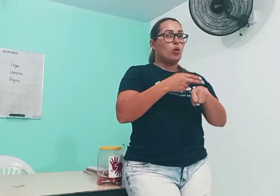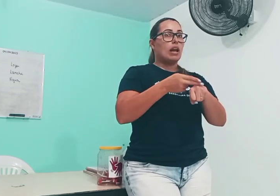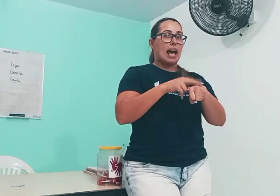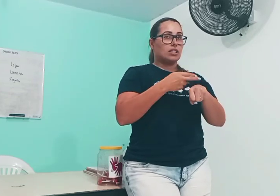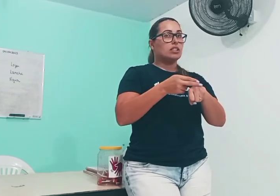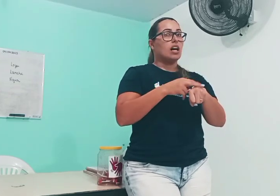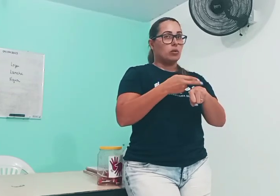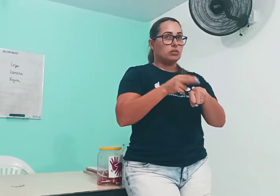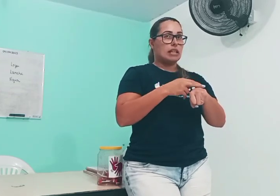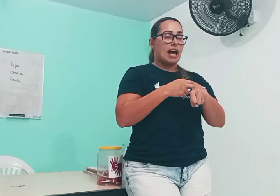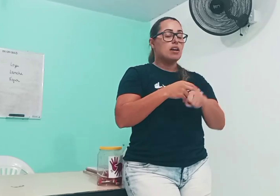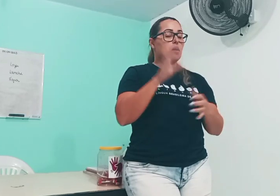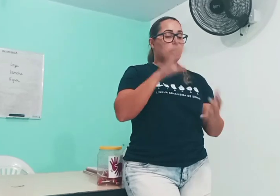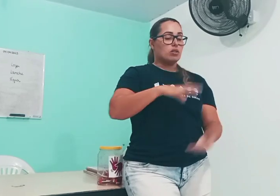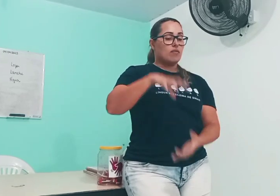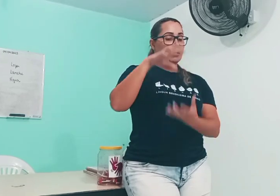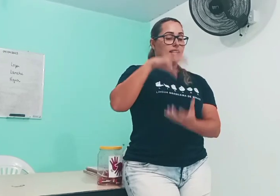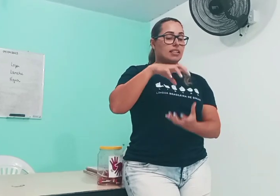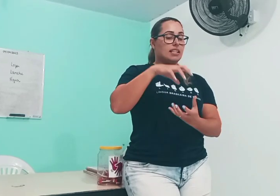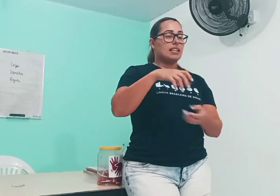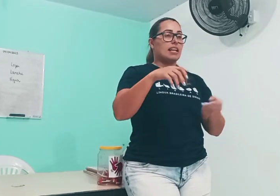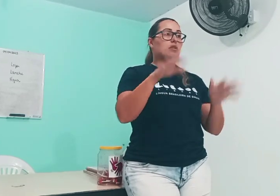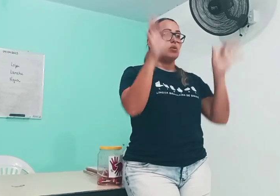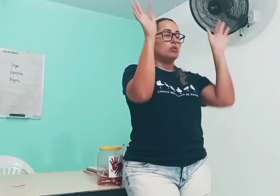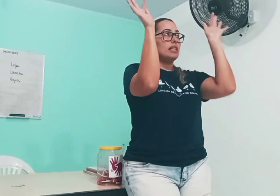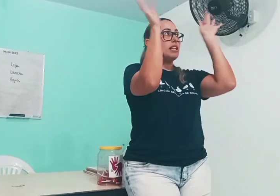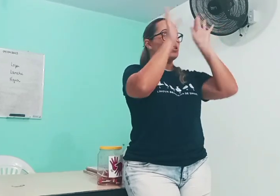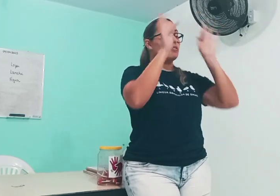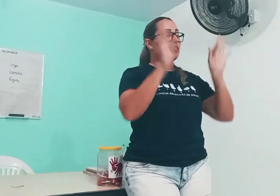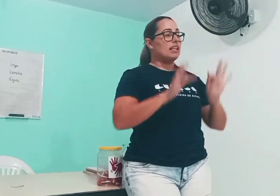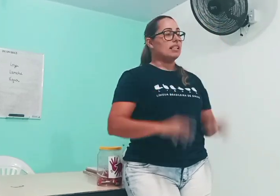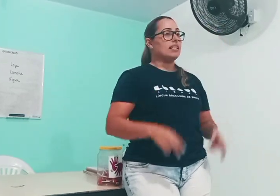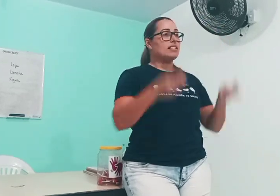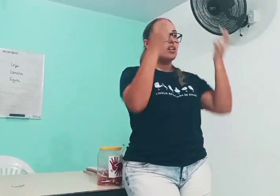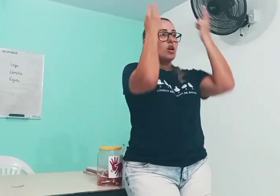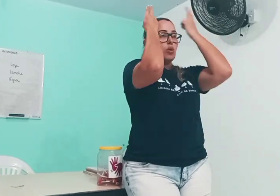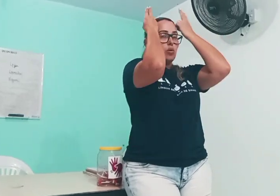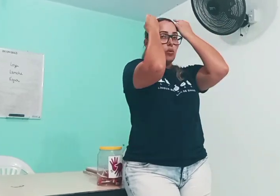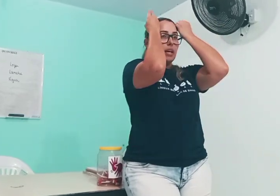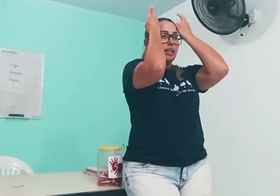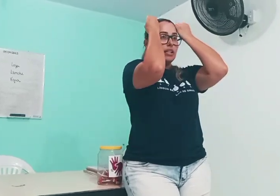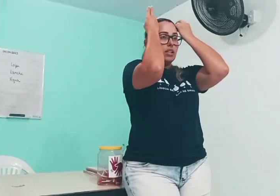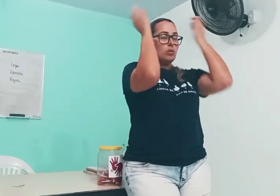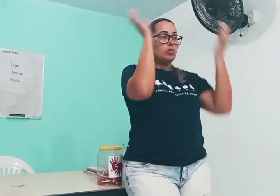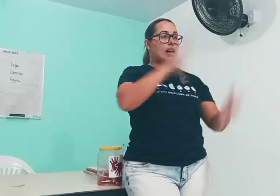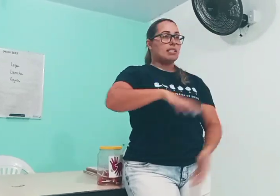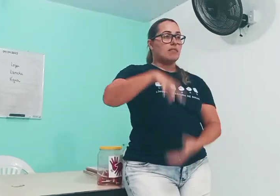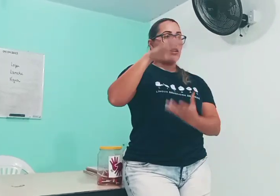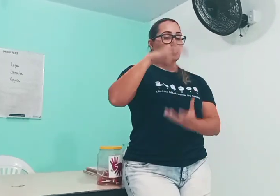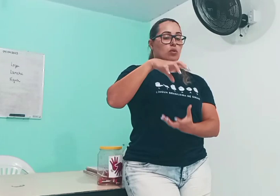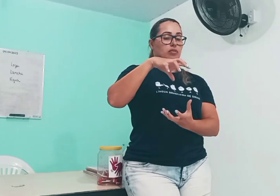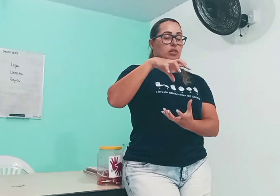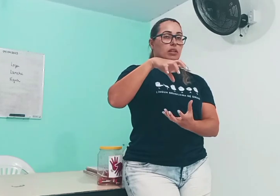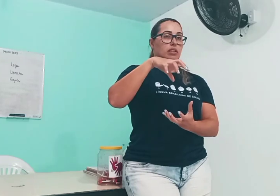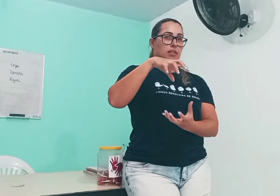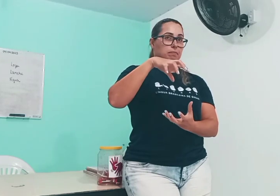de chocolate não, tá? Pode só fazer isso aqui, que aí todo mundo já entende. Feliz, coelhinho, aí você faz o ovinho